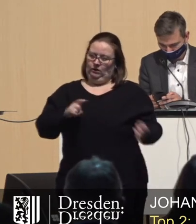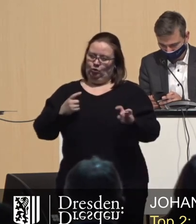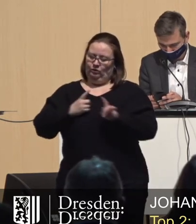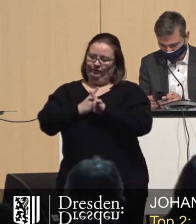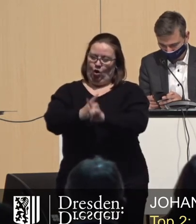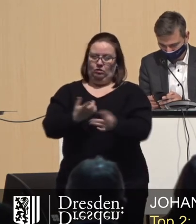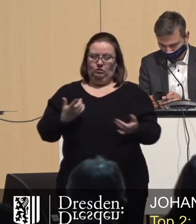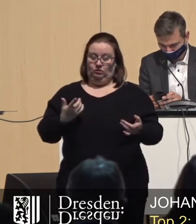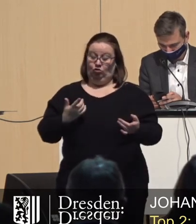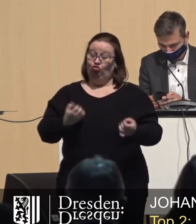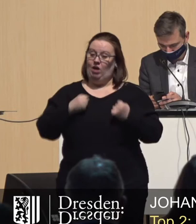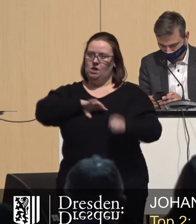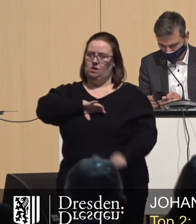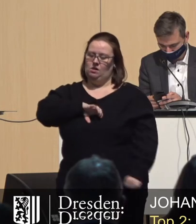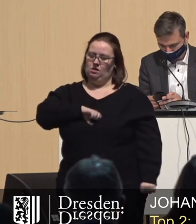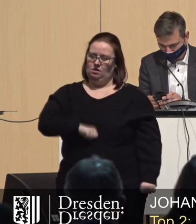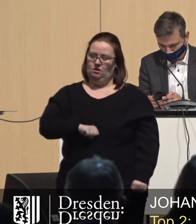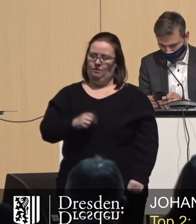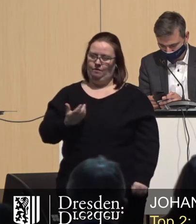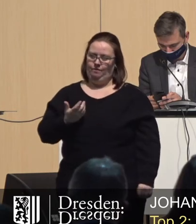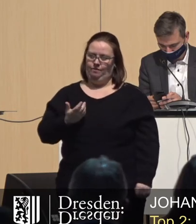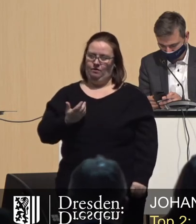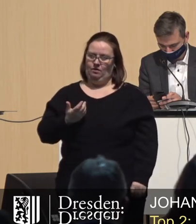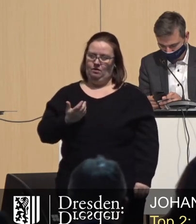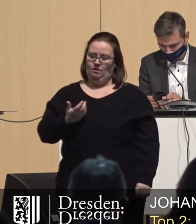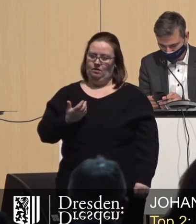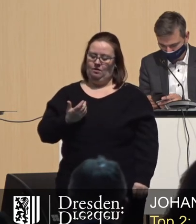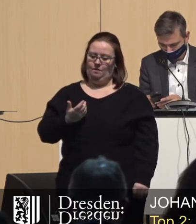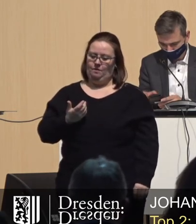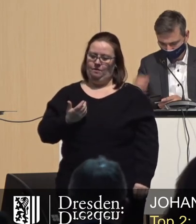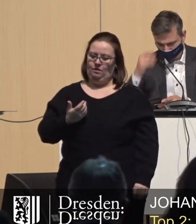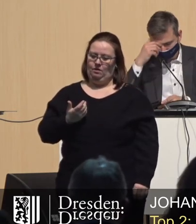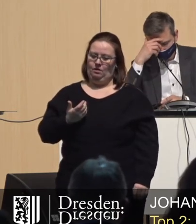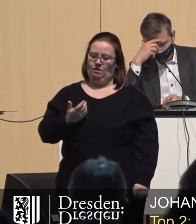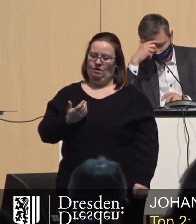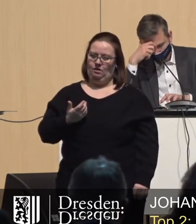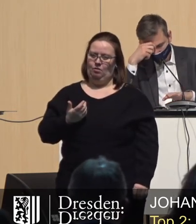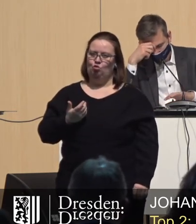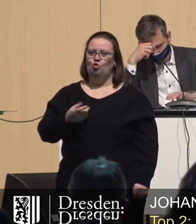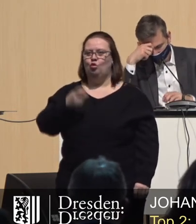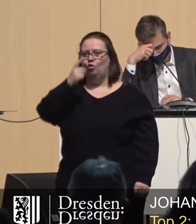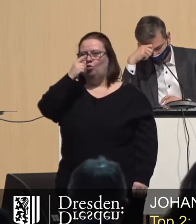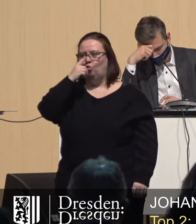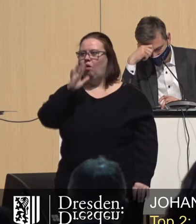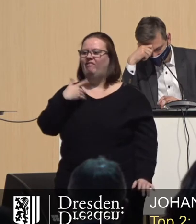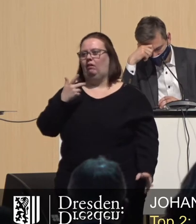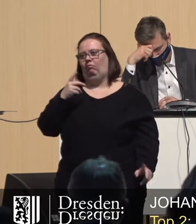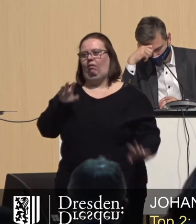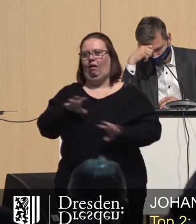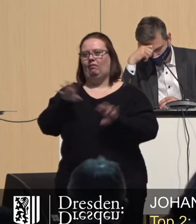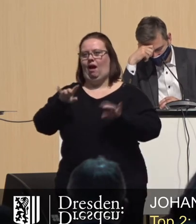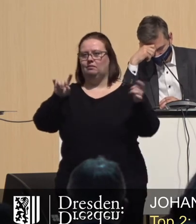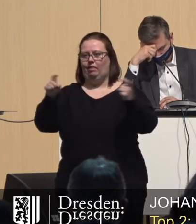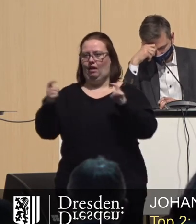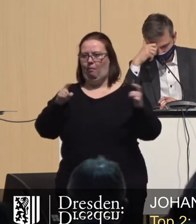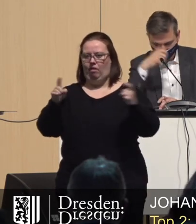folgen, sehr schwer erträglich. Aus meiner Sicht handelt es sich um eine pseudorationale Geisterdebatte, die